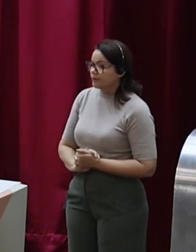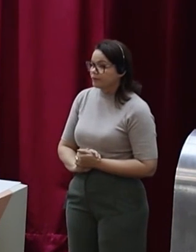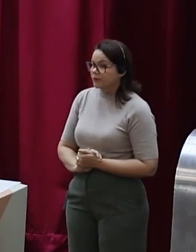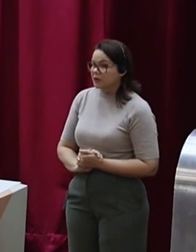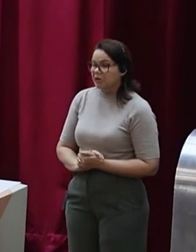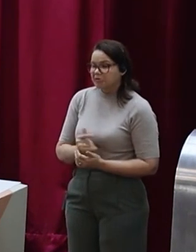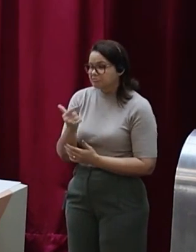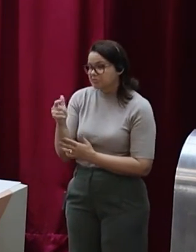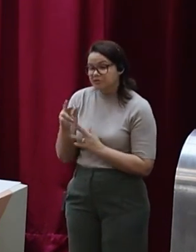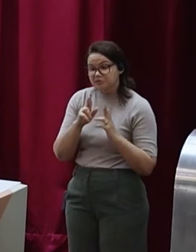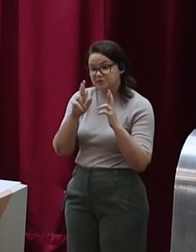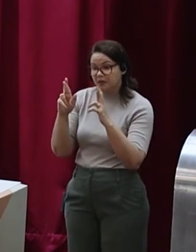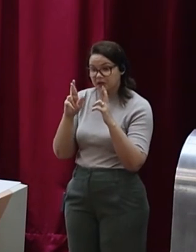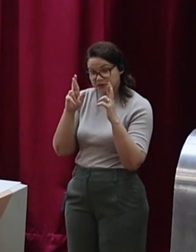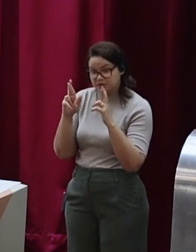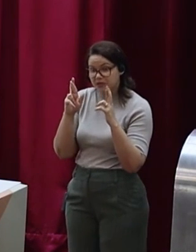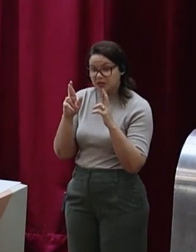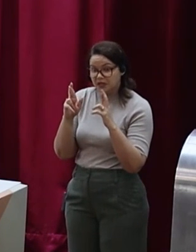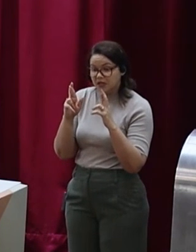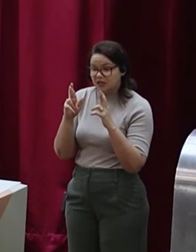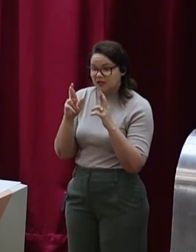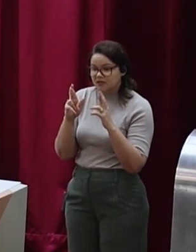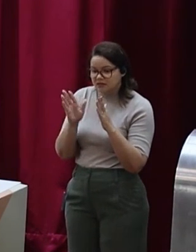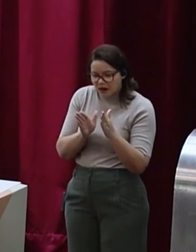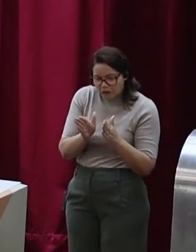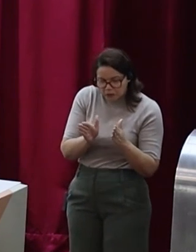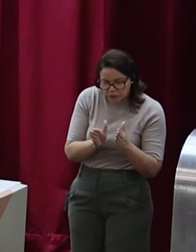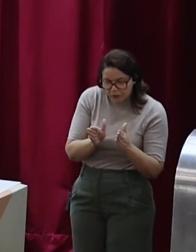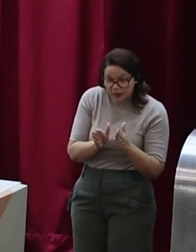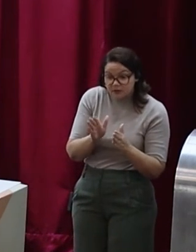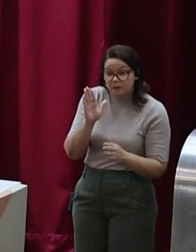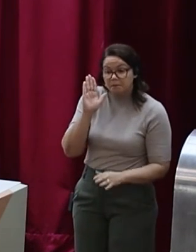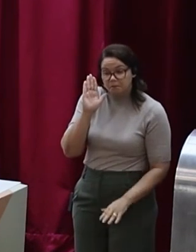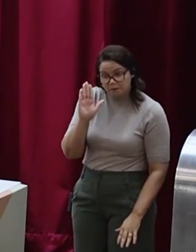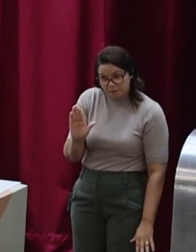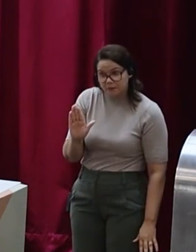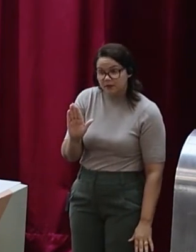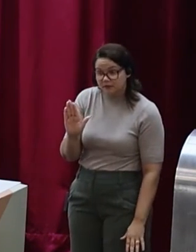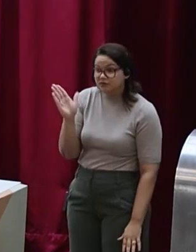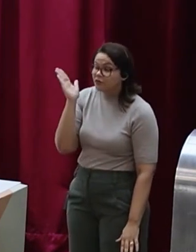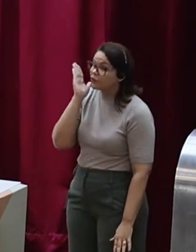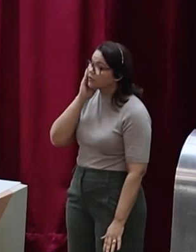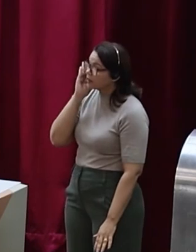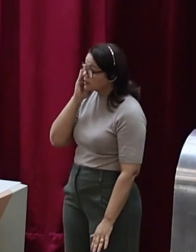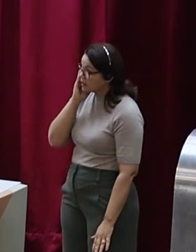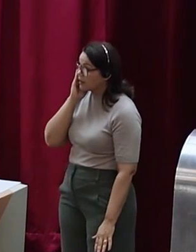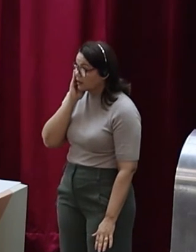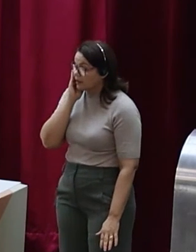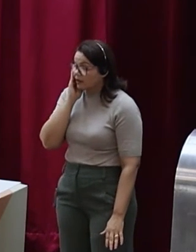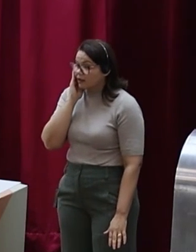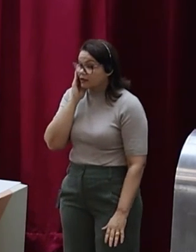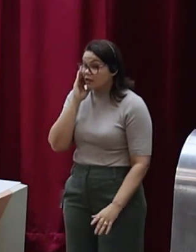tenho esperança de que será num tempo curto, mas eu prefiro entender que, enquanto o regime